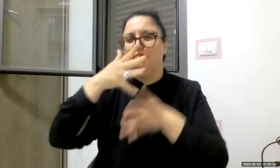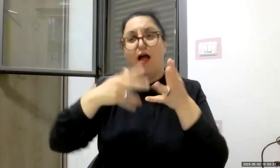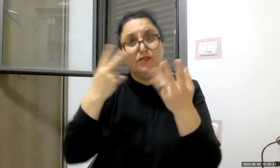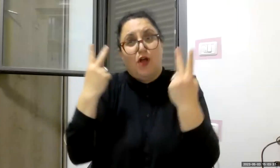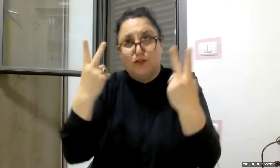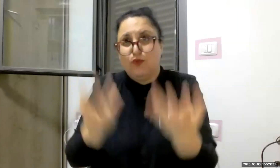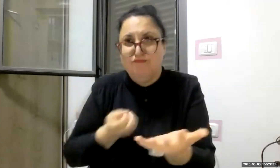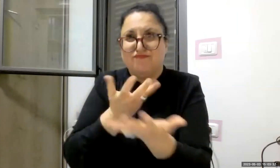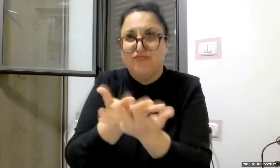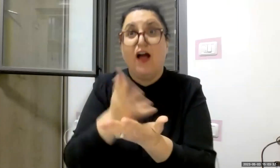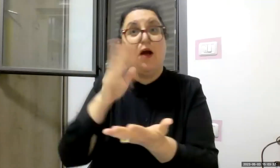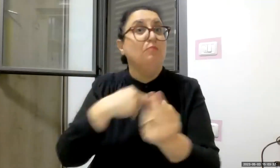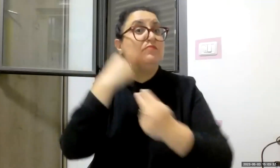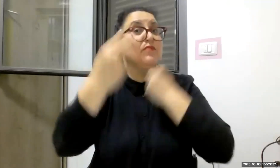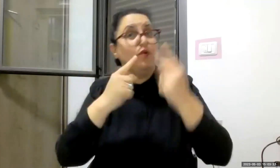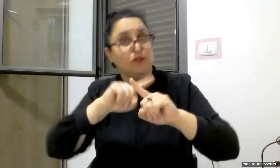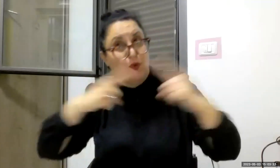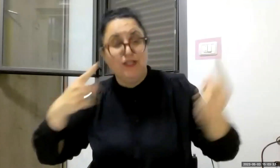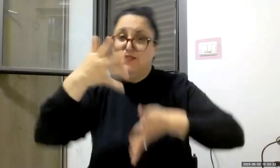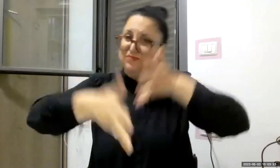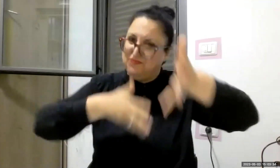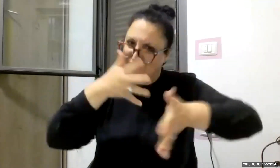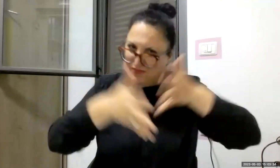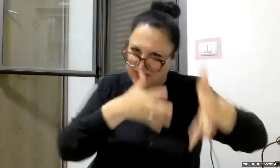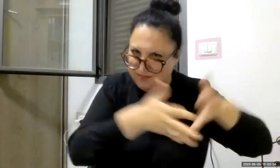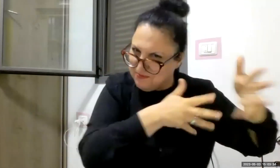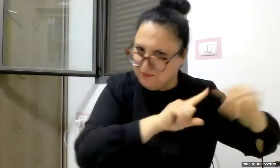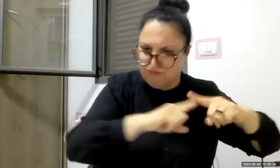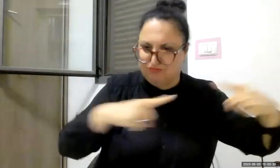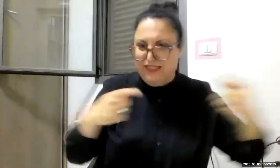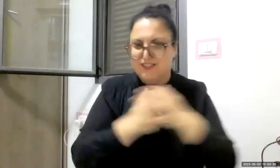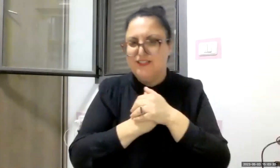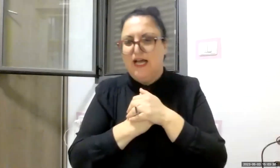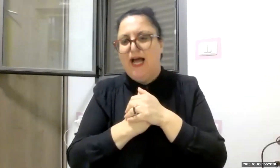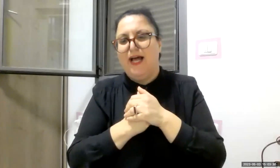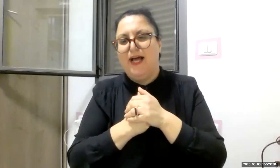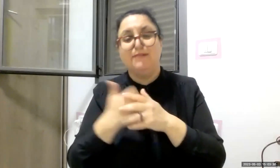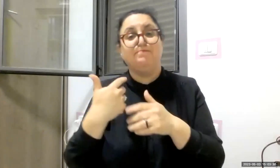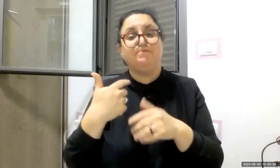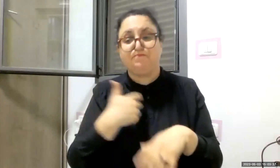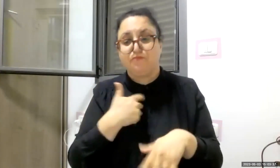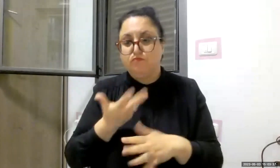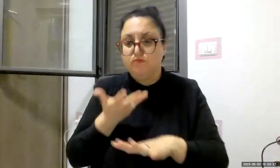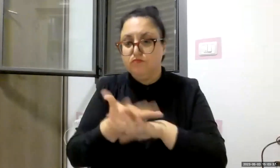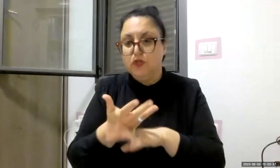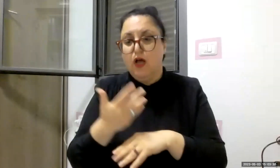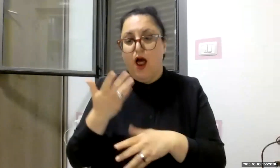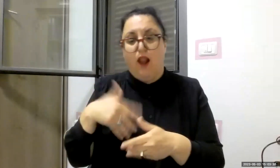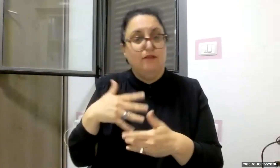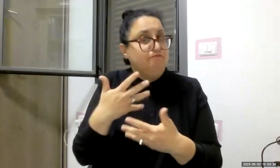שאמרה שזה מאוד מאוד חשוב לבטא את הקולות השונים, וגם לסמן אותן. אני רוצה